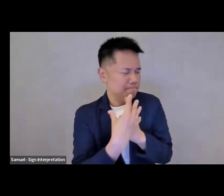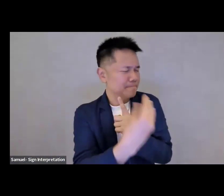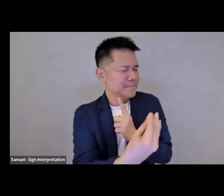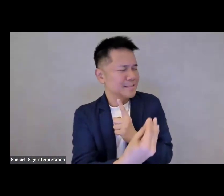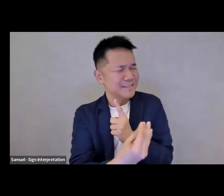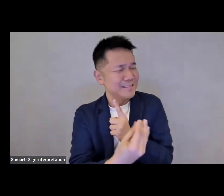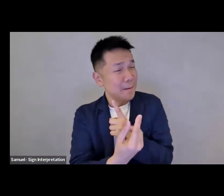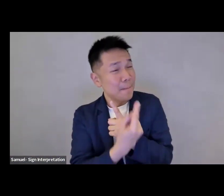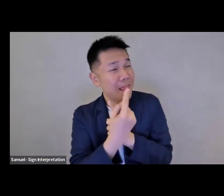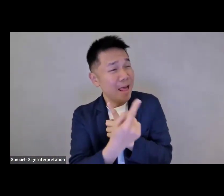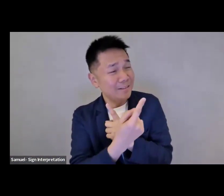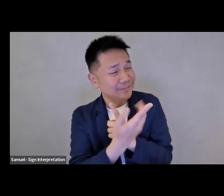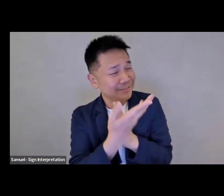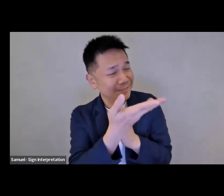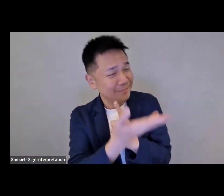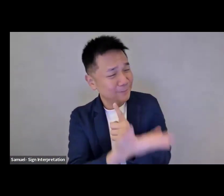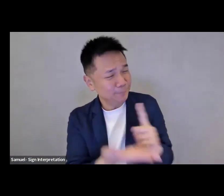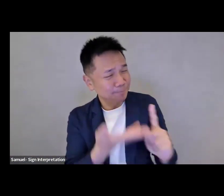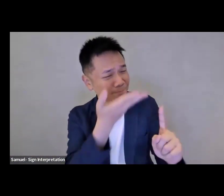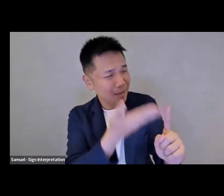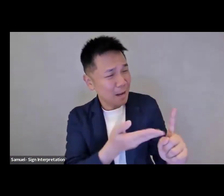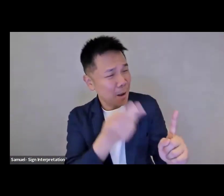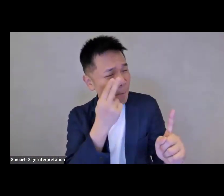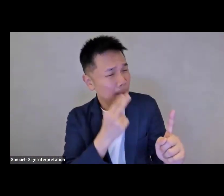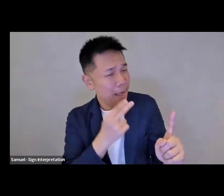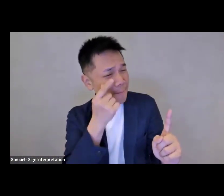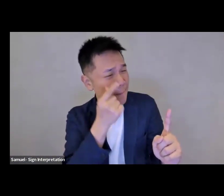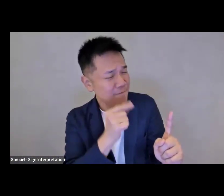那在当时，我被很多人